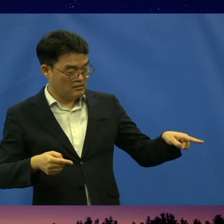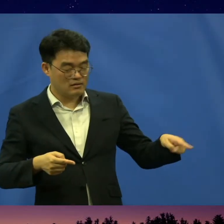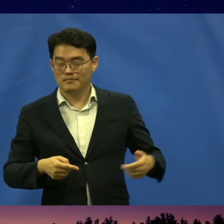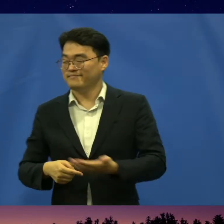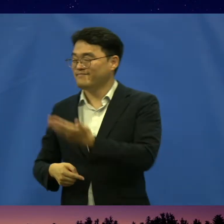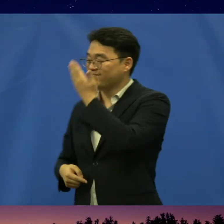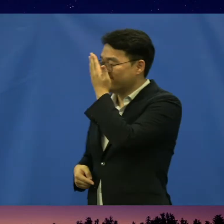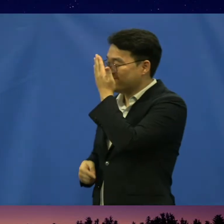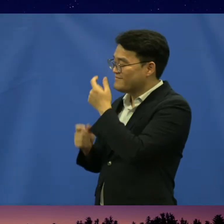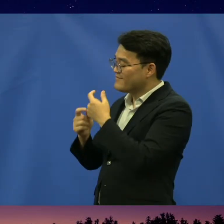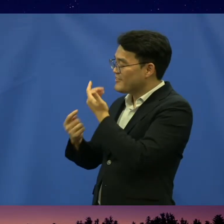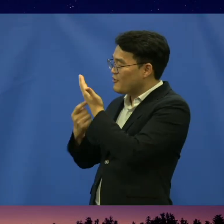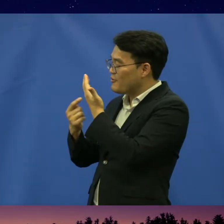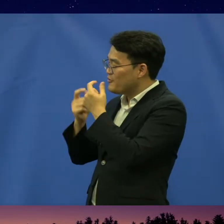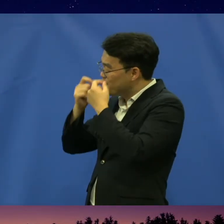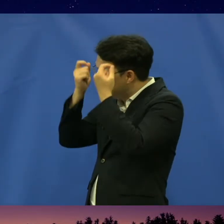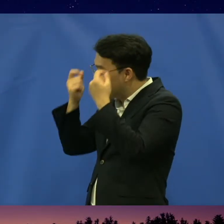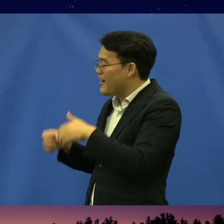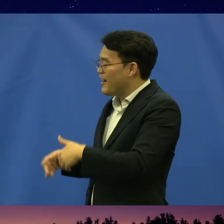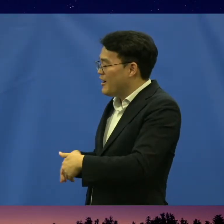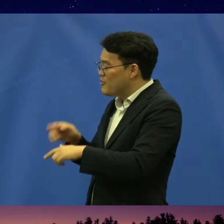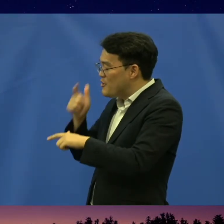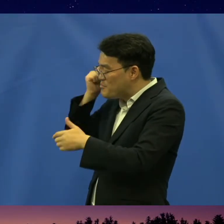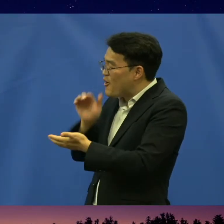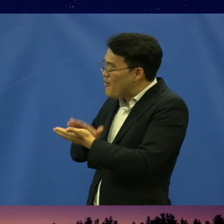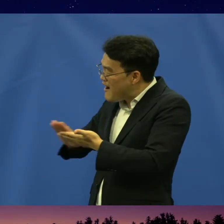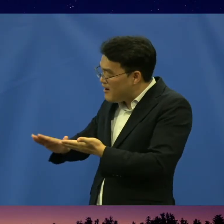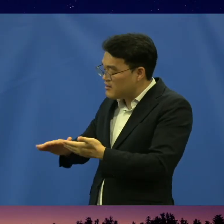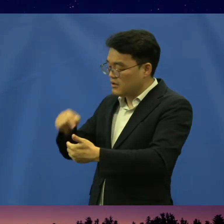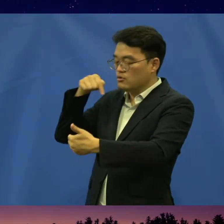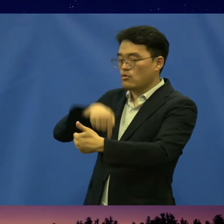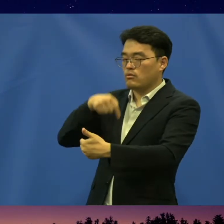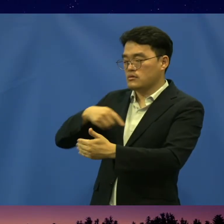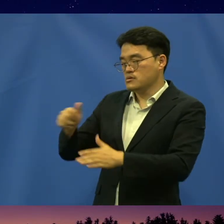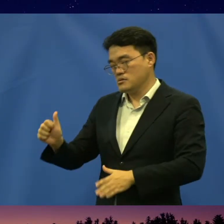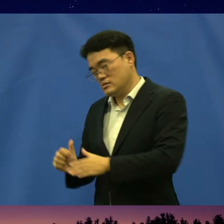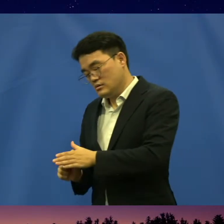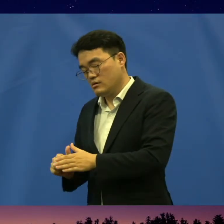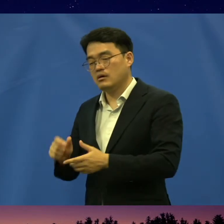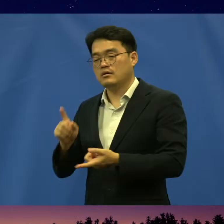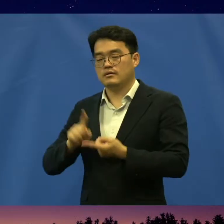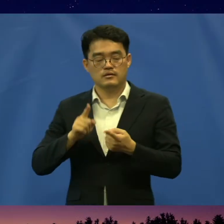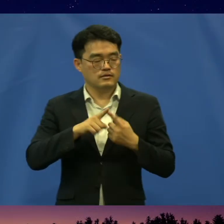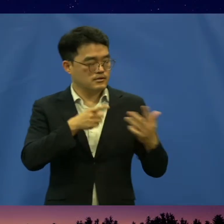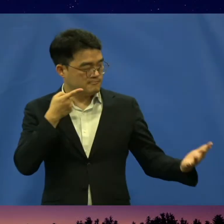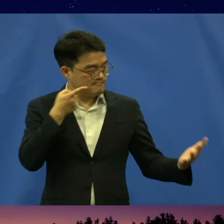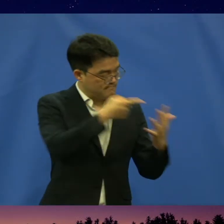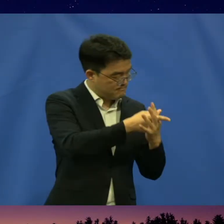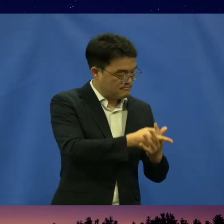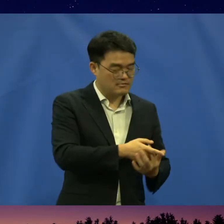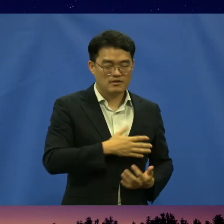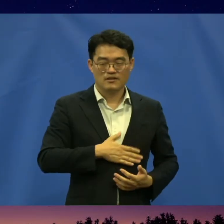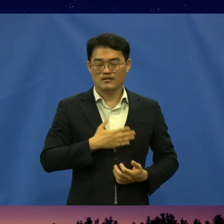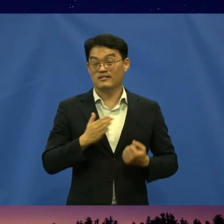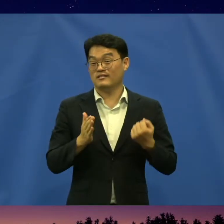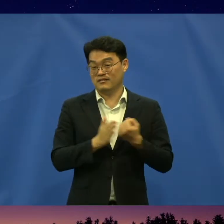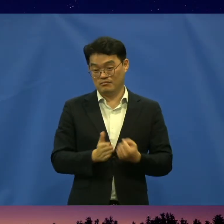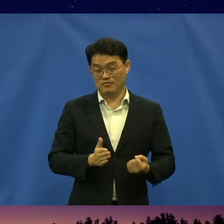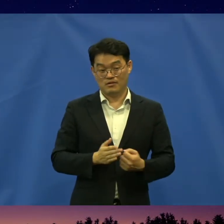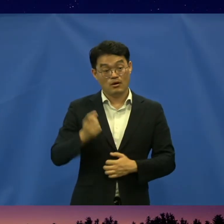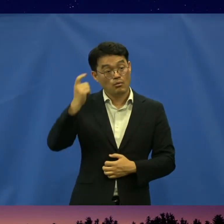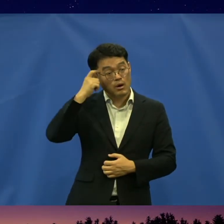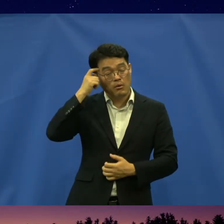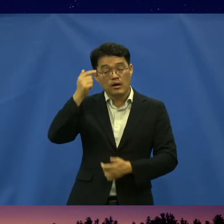그래요. 뭐냐? 이 성벽 재건의 핵심자인 느헤미야를 제거하려고 하는 겁니다.